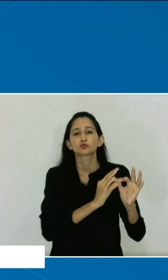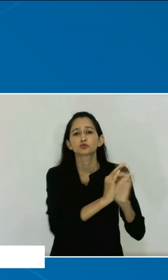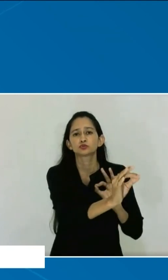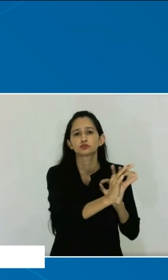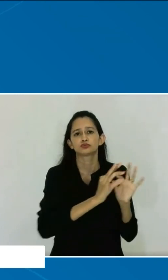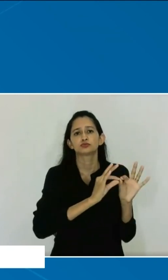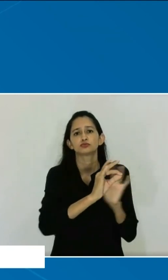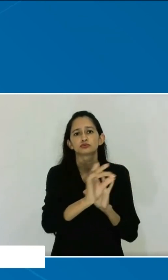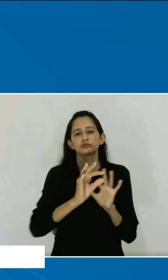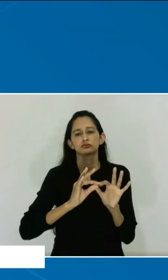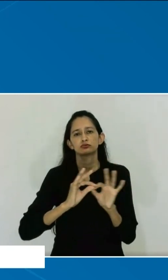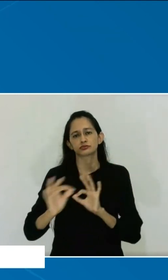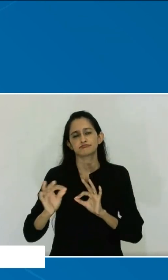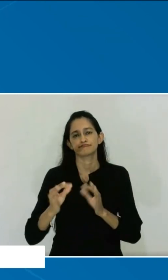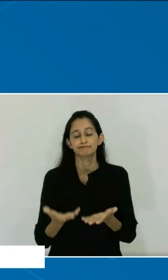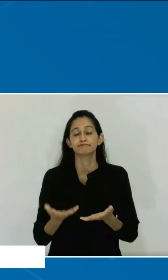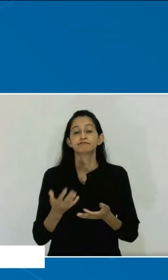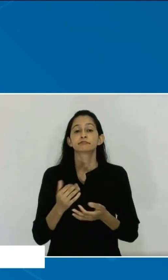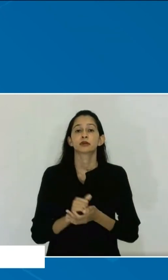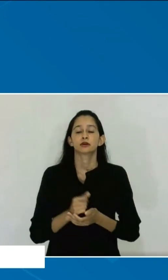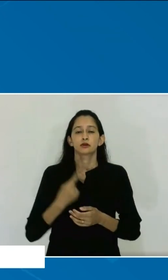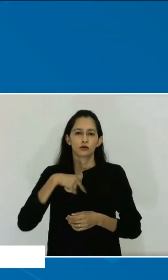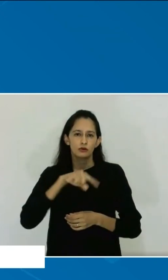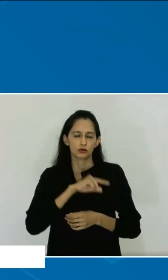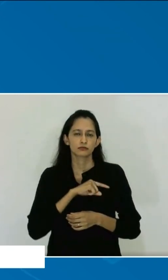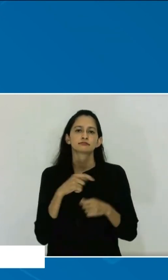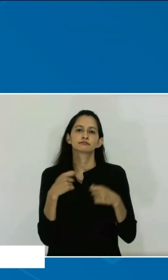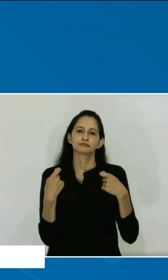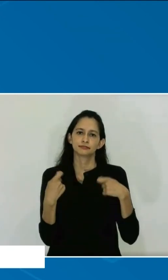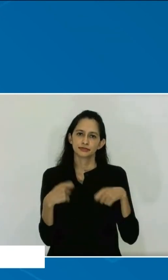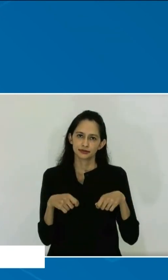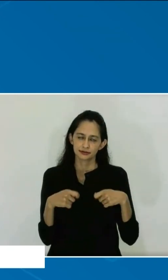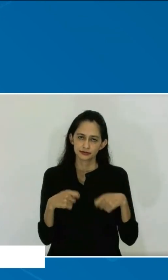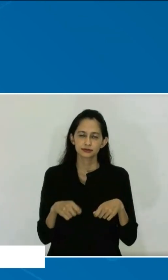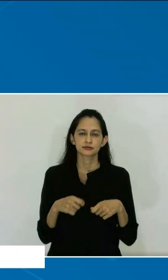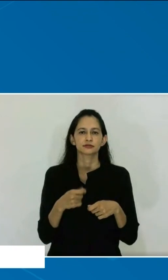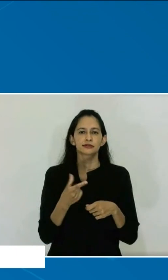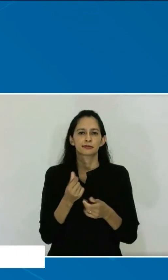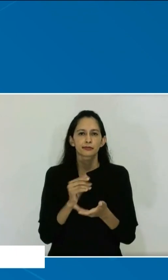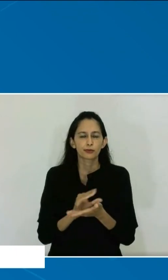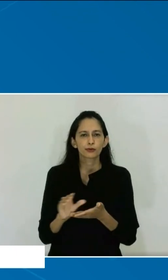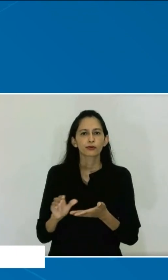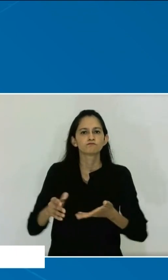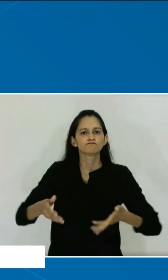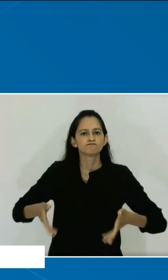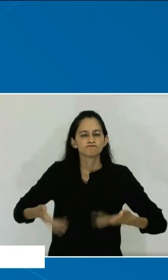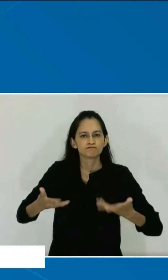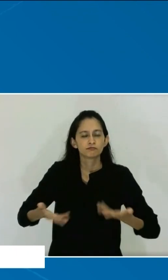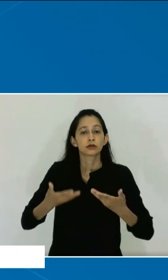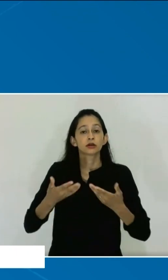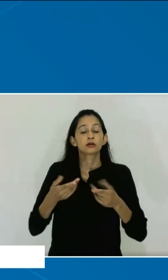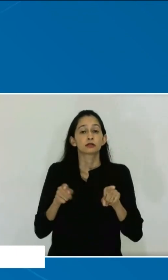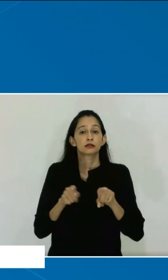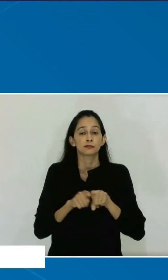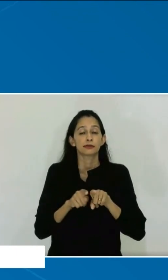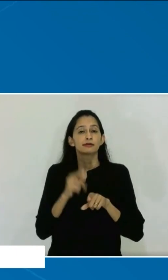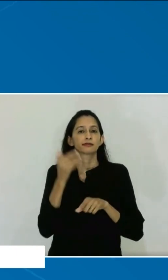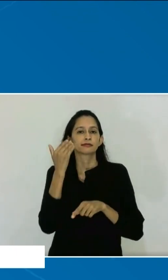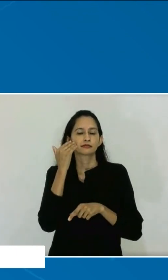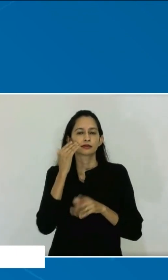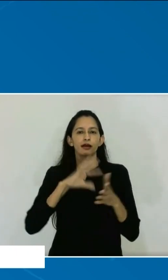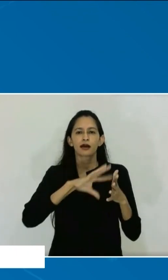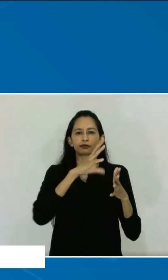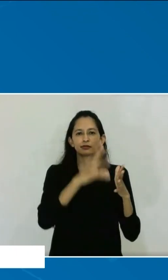aldeias. Então, para isso, precisamos de investimento, precisamos de recursos, precisamos entender que a Amazônia